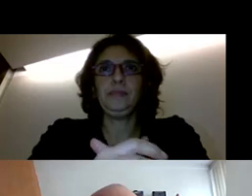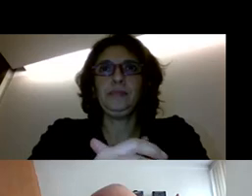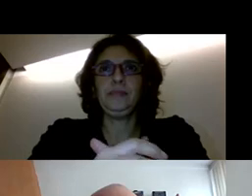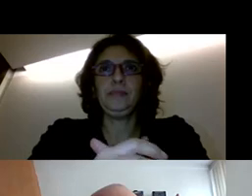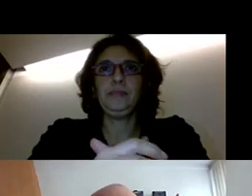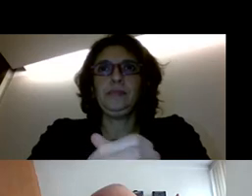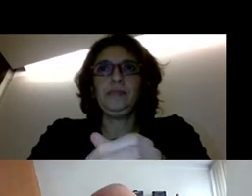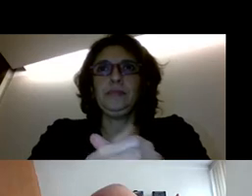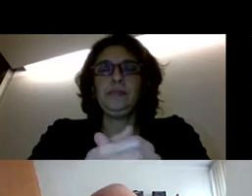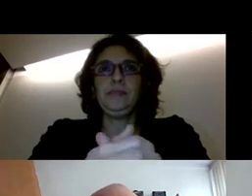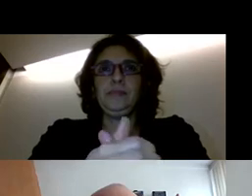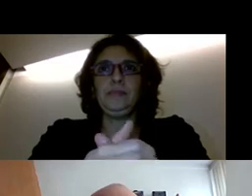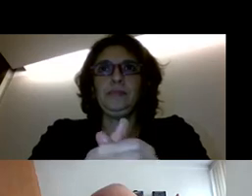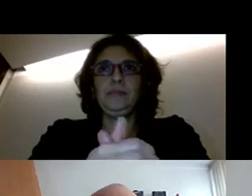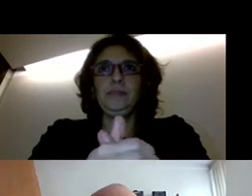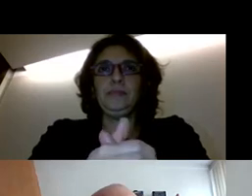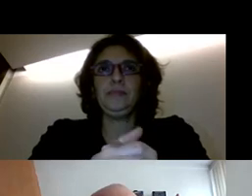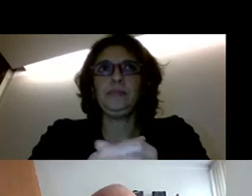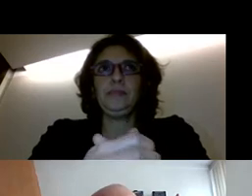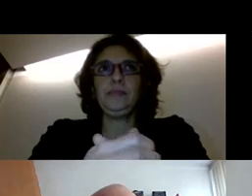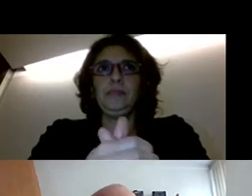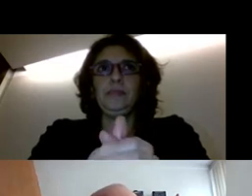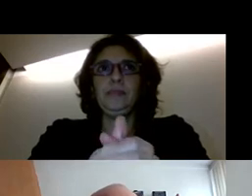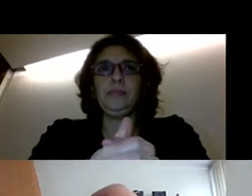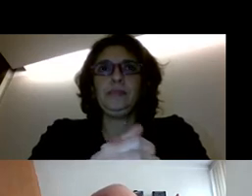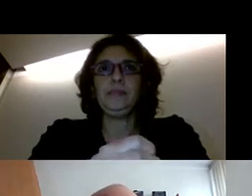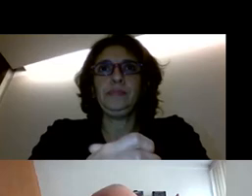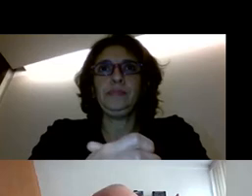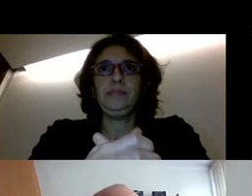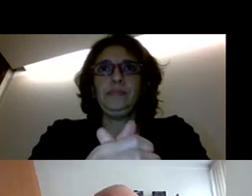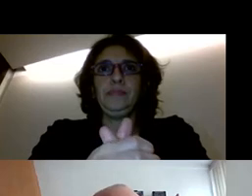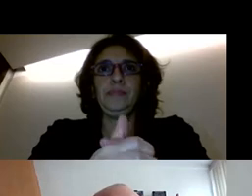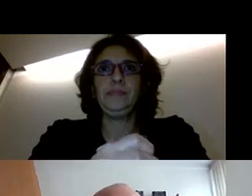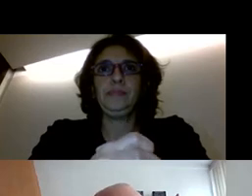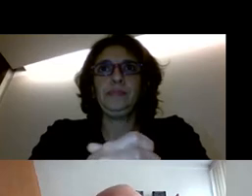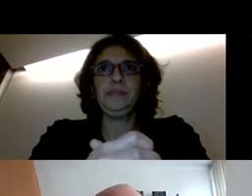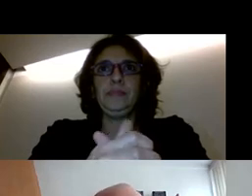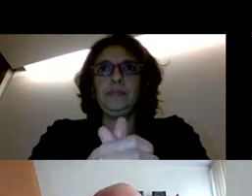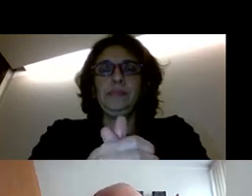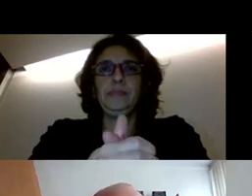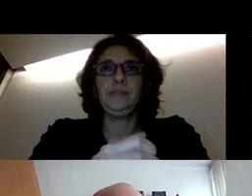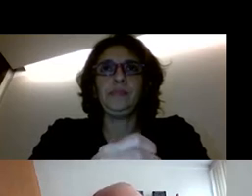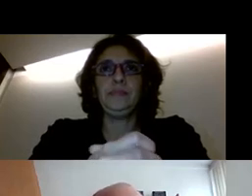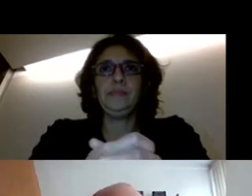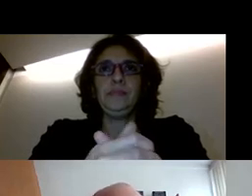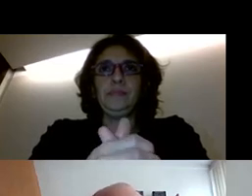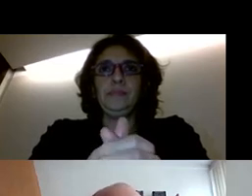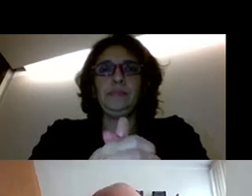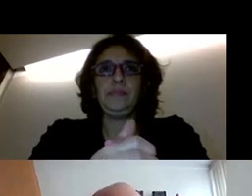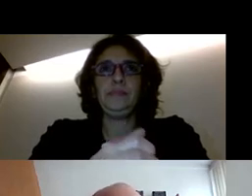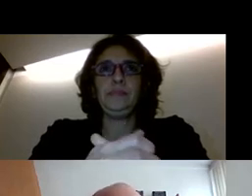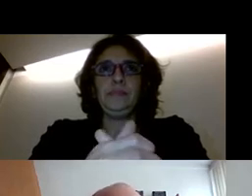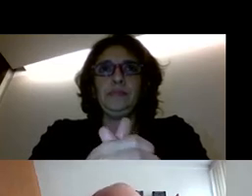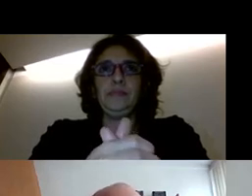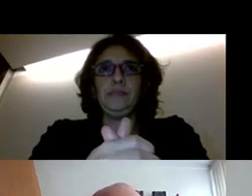Sería para el viernes. Viernes, Que correcto. regularmente una conferencia la hacemos en jueves y otra en viernes, ya que algunos colegas pueden un